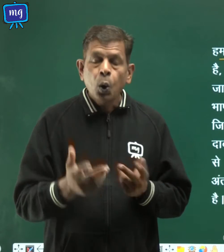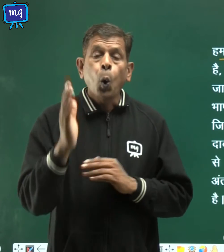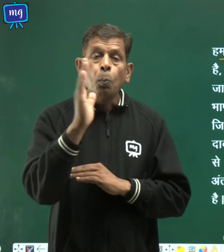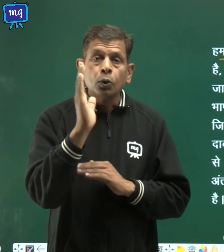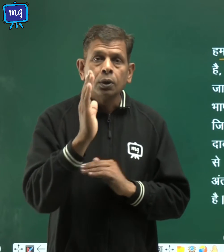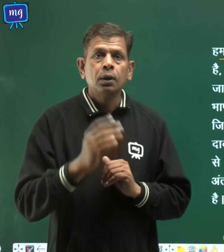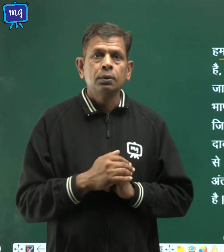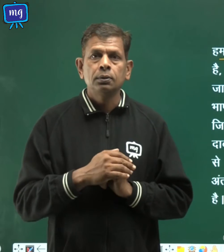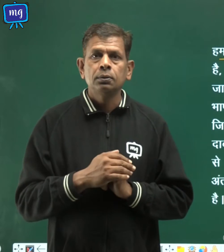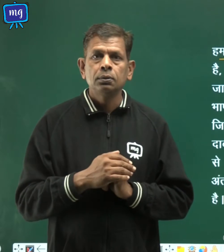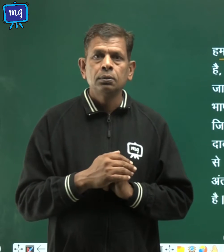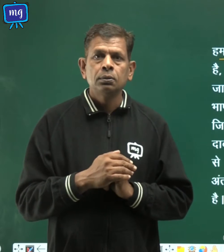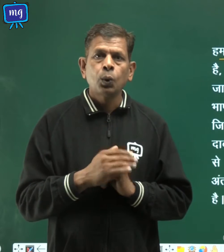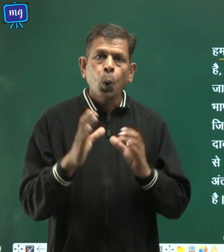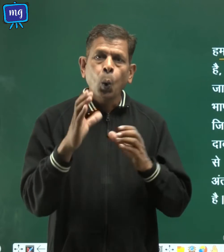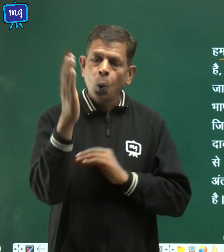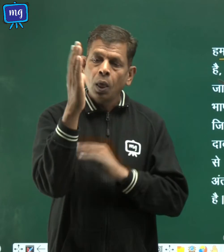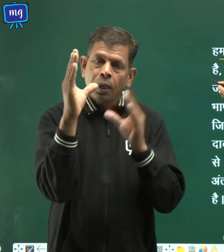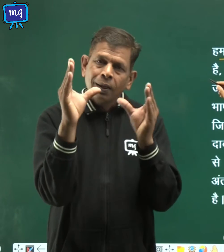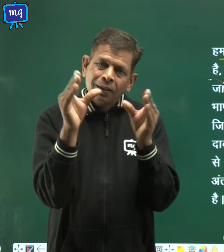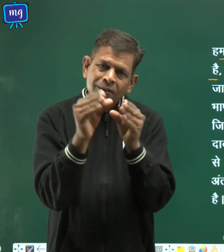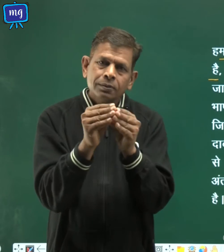बोतल पिचक जाती है,